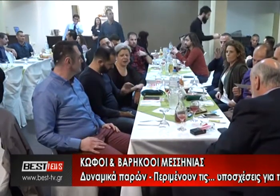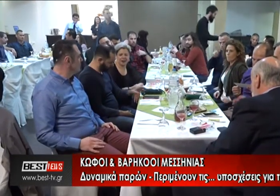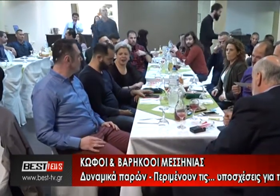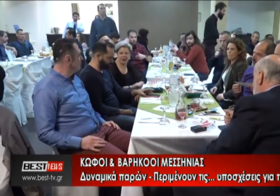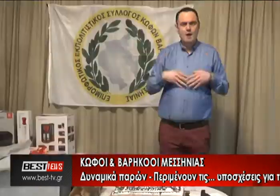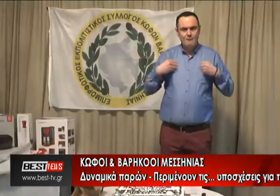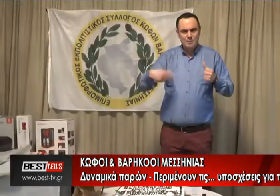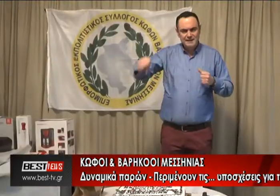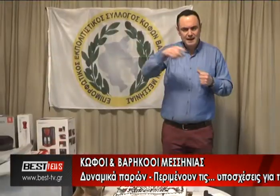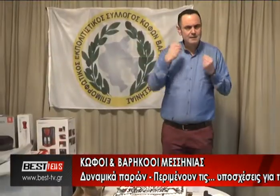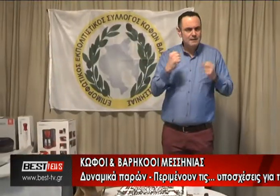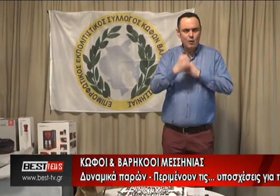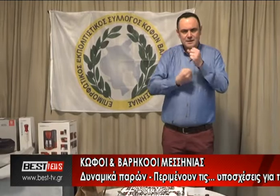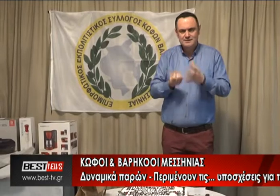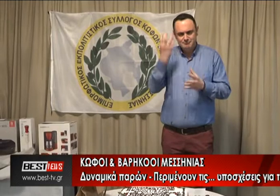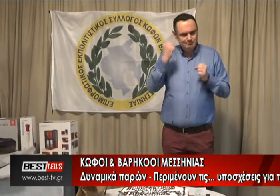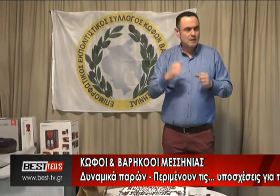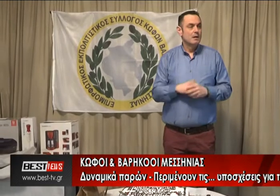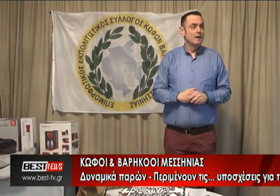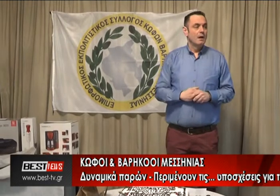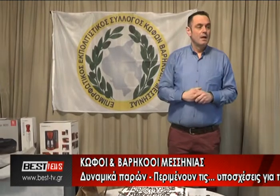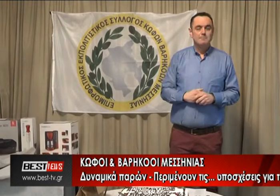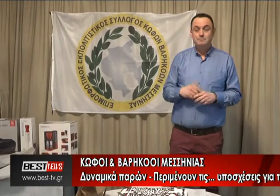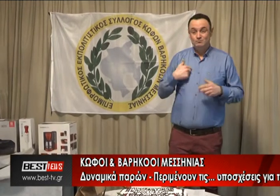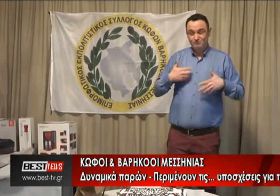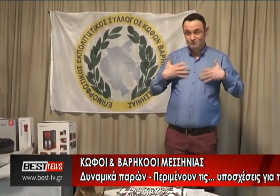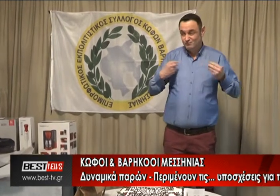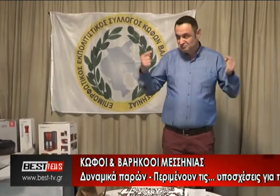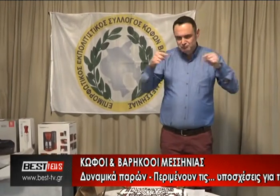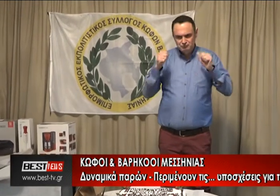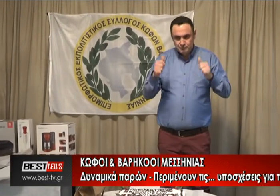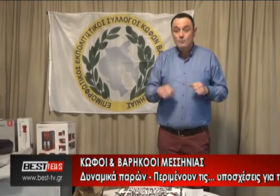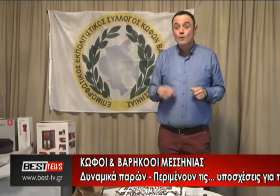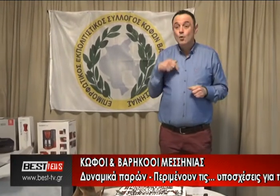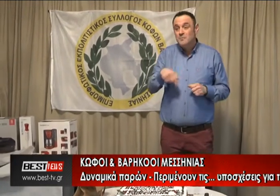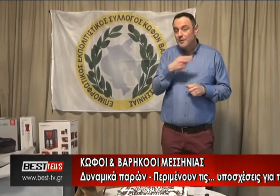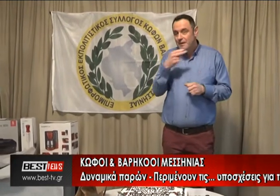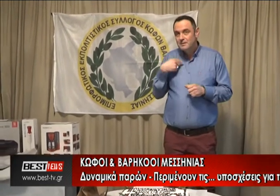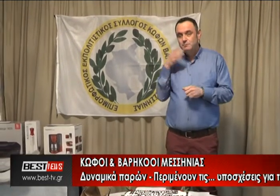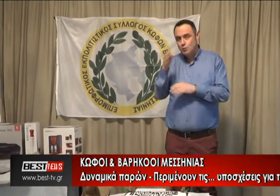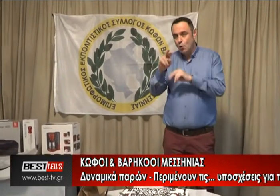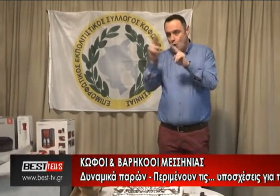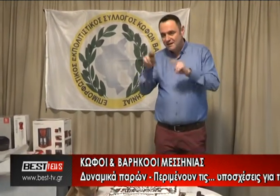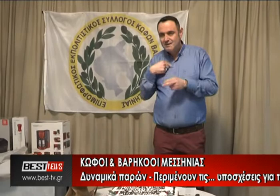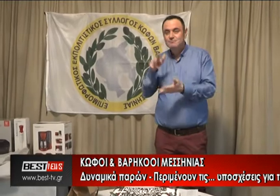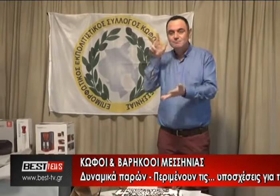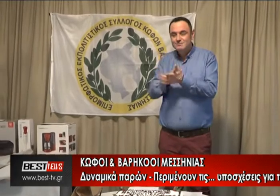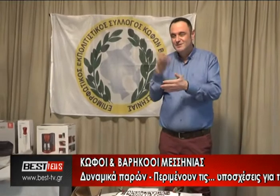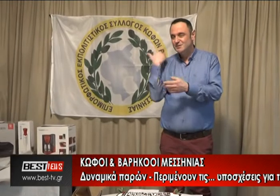Χαίρομαι πάρα πολύ που γεμίσατε την αίθουσα. Εύχομαι υγεία, καινούργια χρονιά. Να είσαστε όλοι καλά.